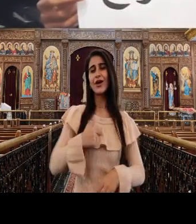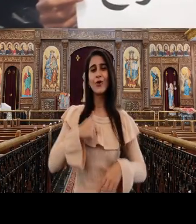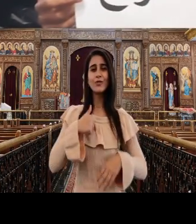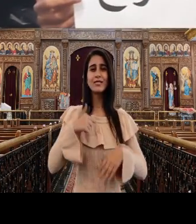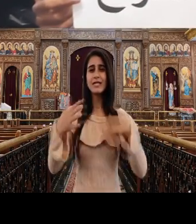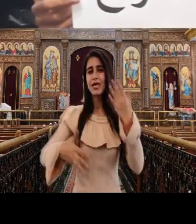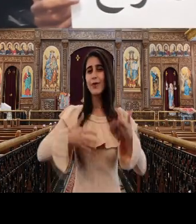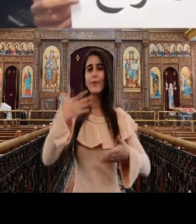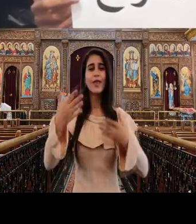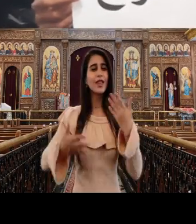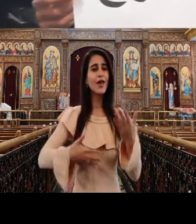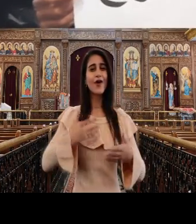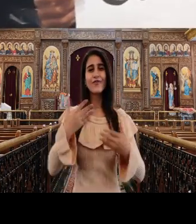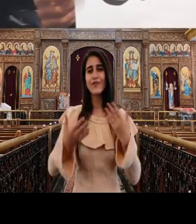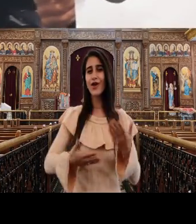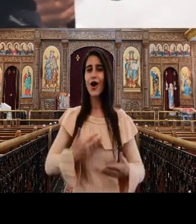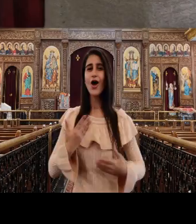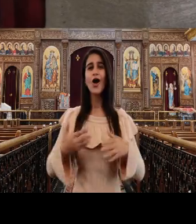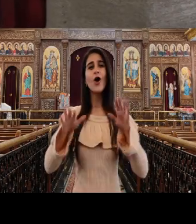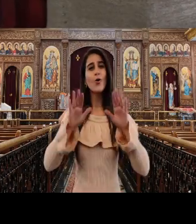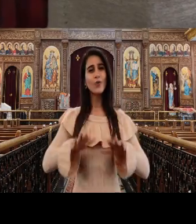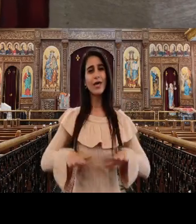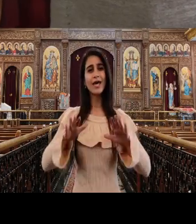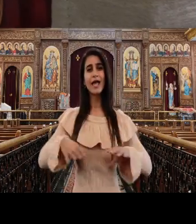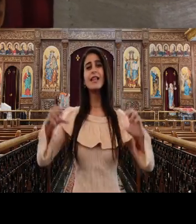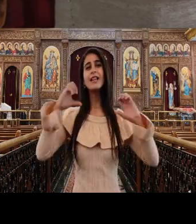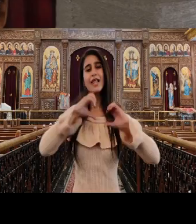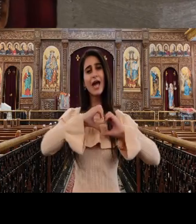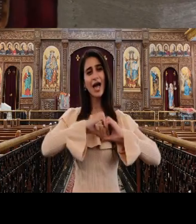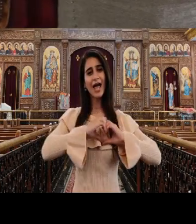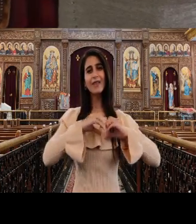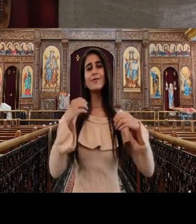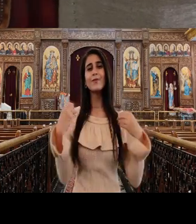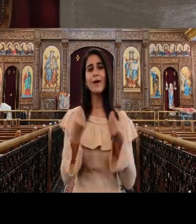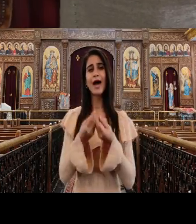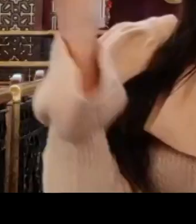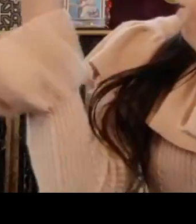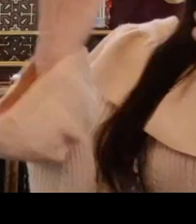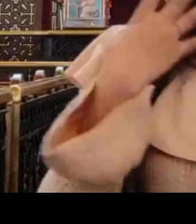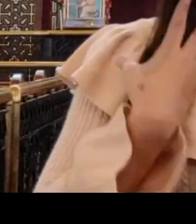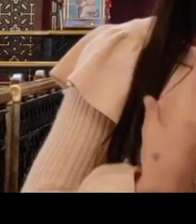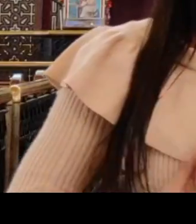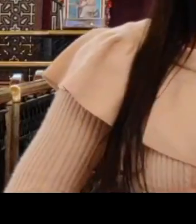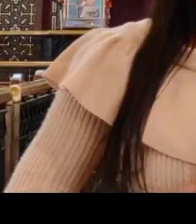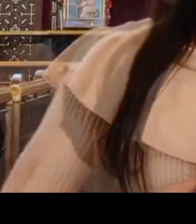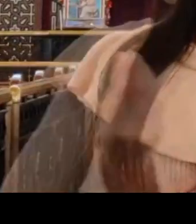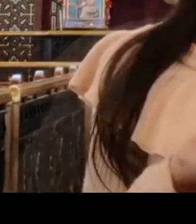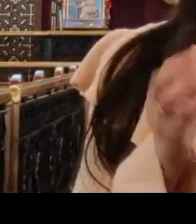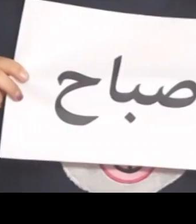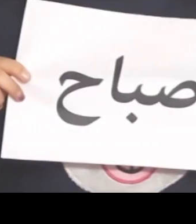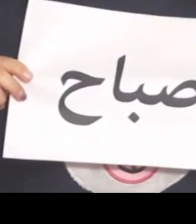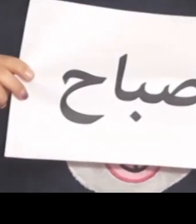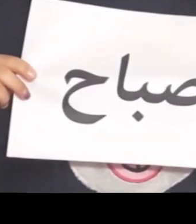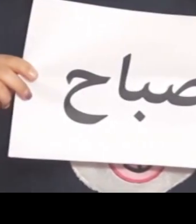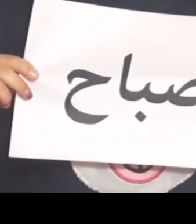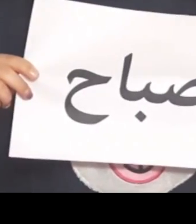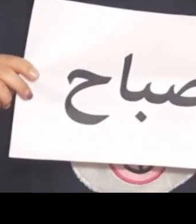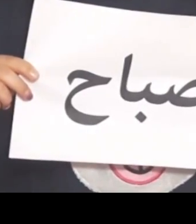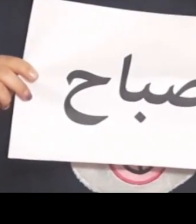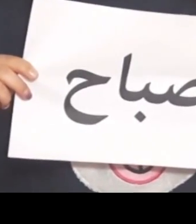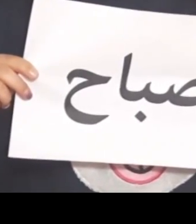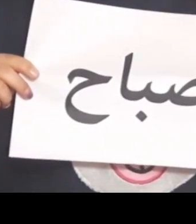بدل حزني بالافراح ويخلي قلبي معاك يرتاح. مع